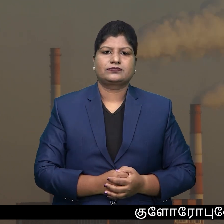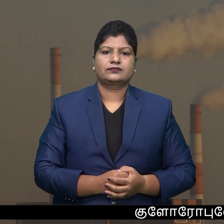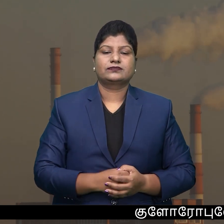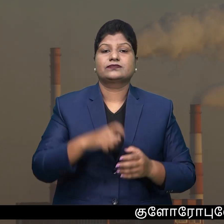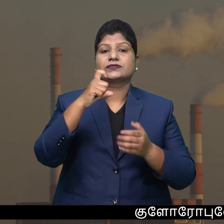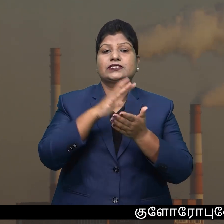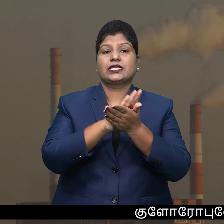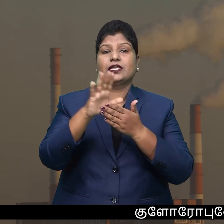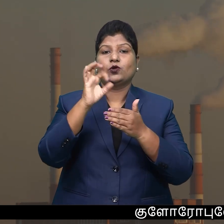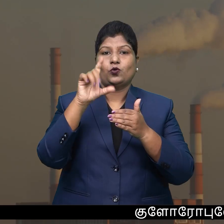குளோரோஃப்ளோரோ கார்பன்கள்,